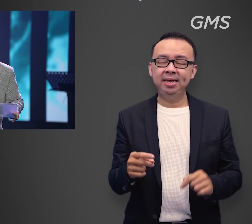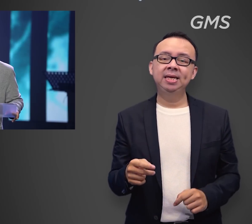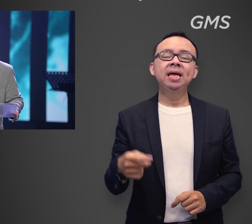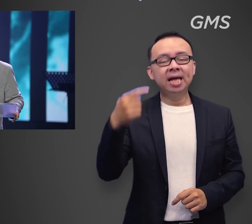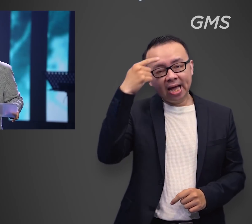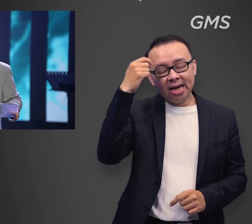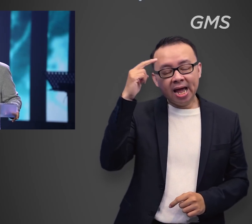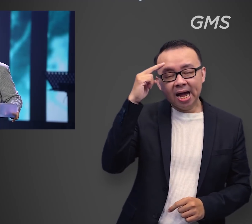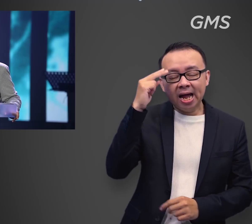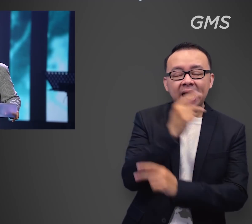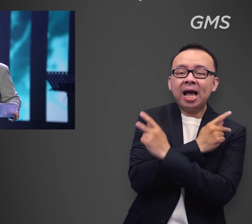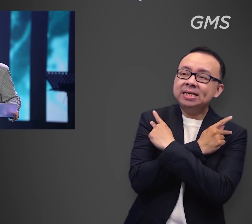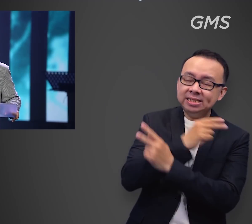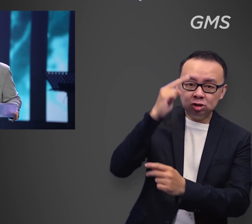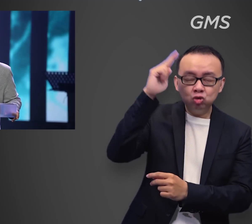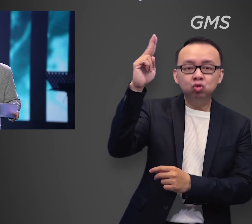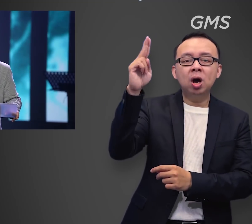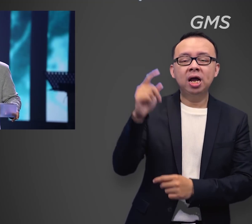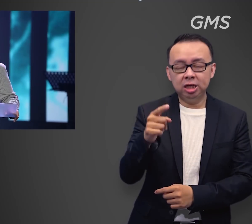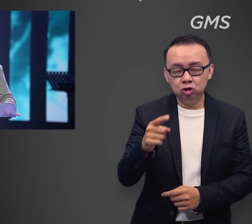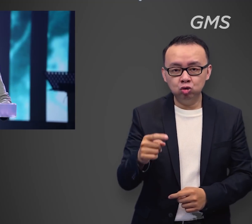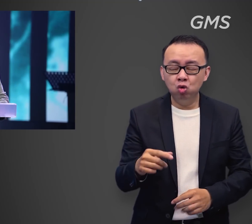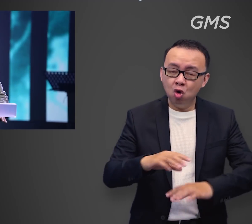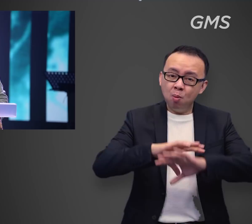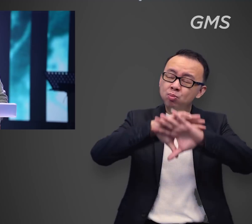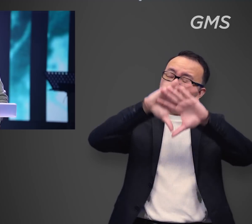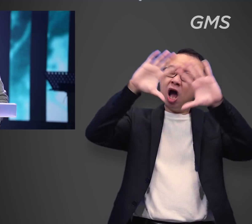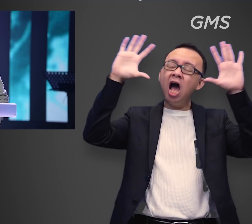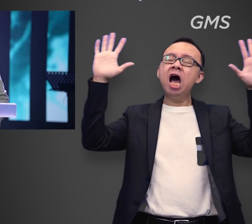dalam murkanya. Kenapa? Karena kasihnya jauh lebih besar.